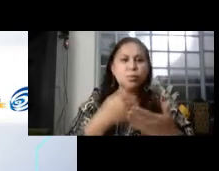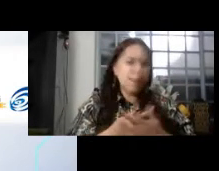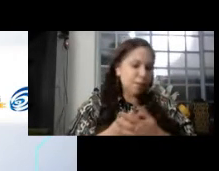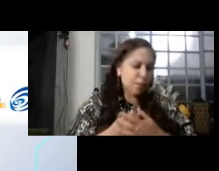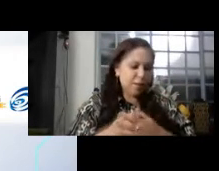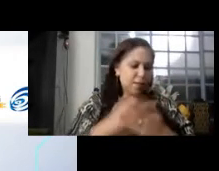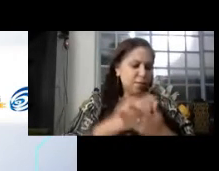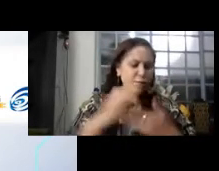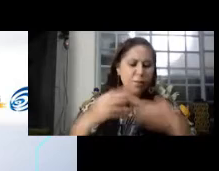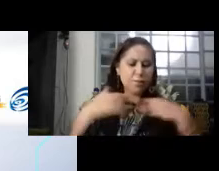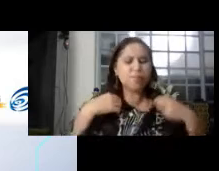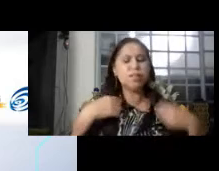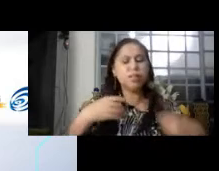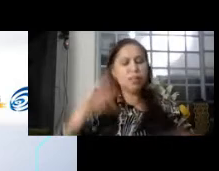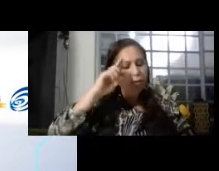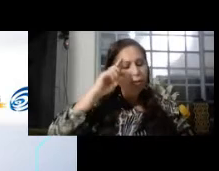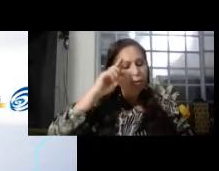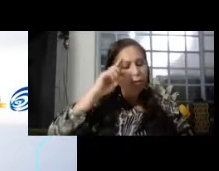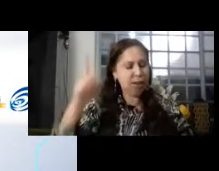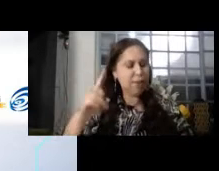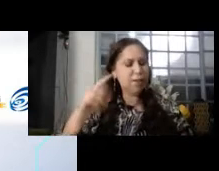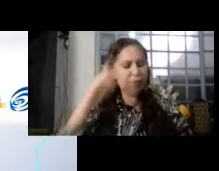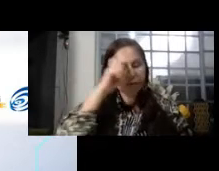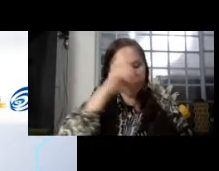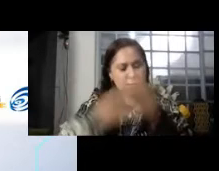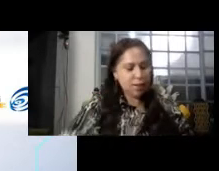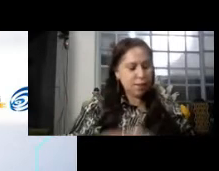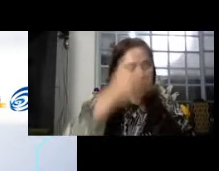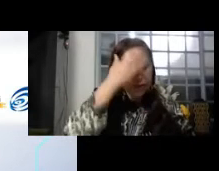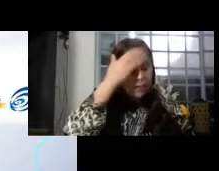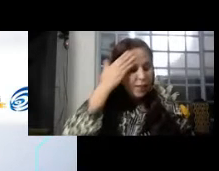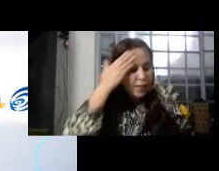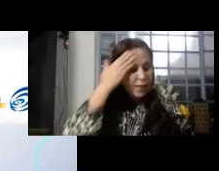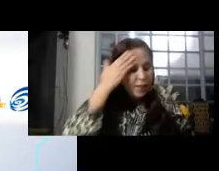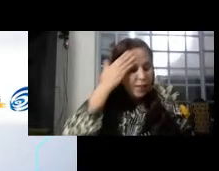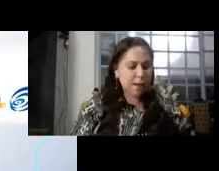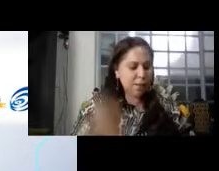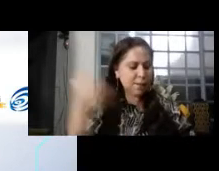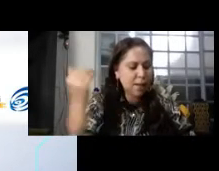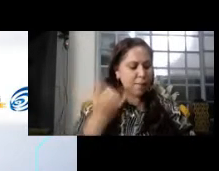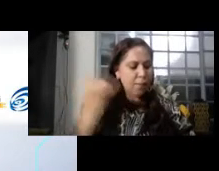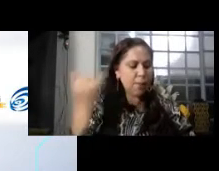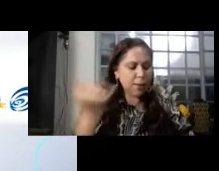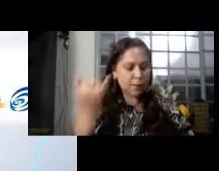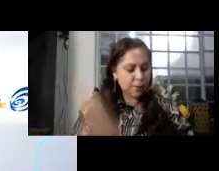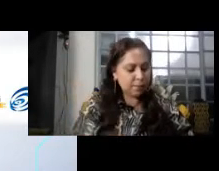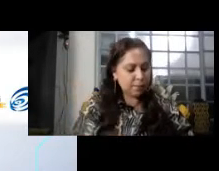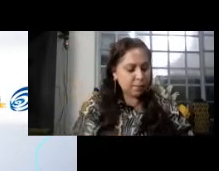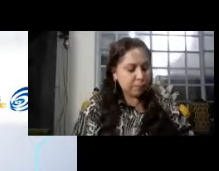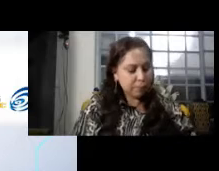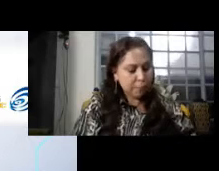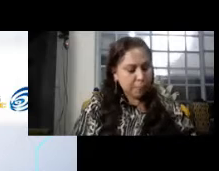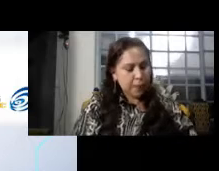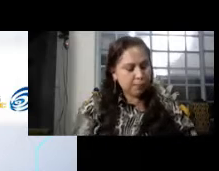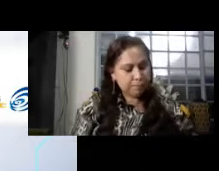estudo, né, que eu pedi desde o começo para vocês tirar no dia. É difícil, viu? Eu sei que é difícil tirar, mas é importante.